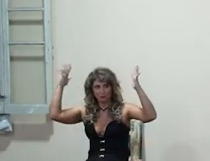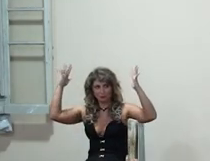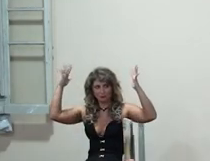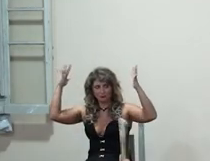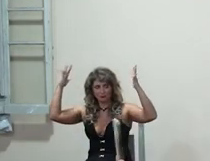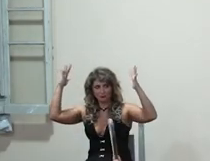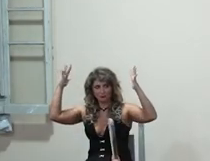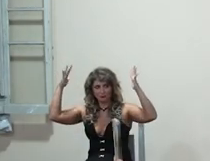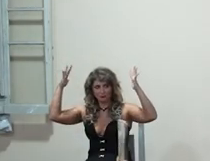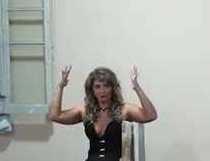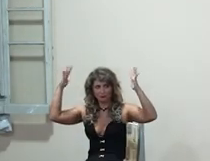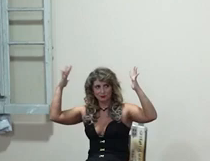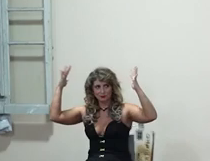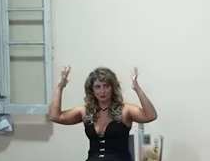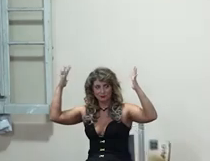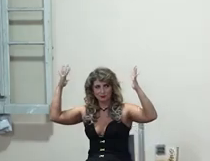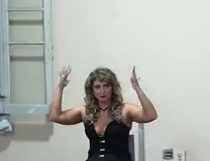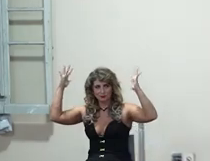Obrigado.